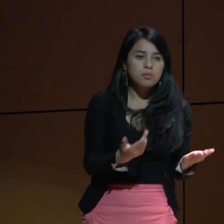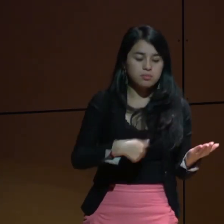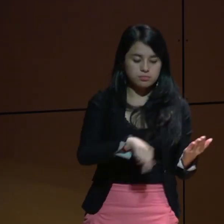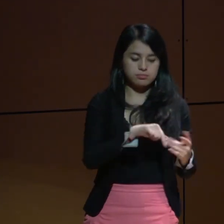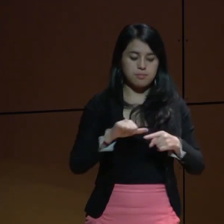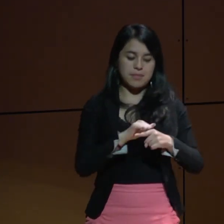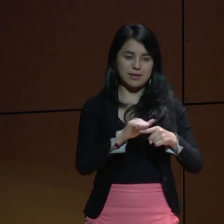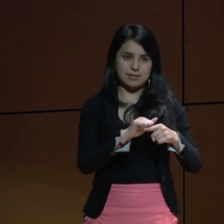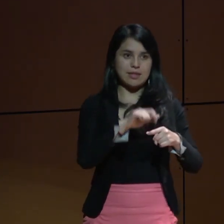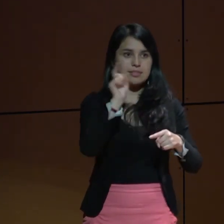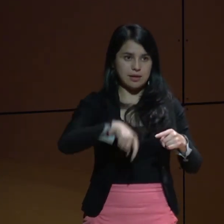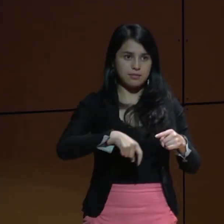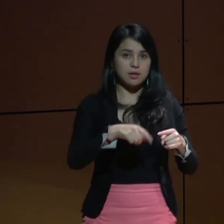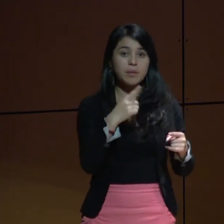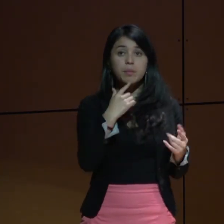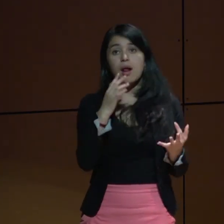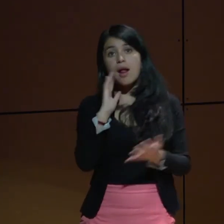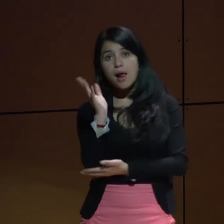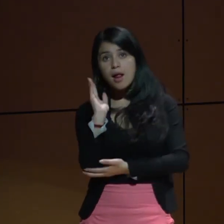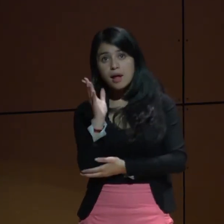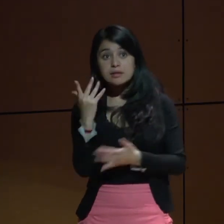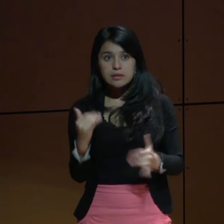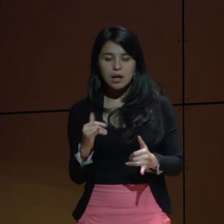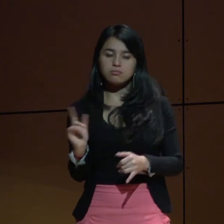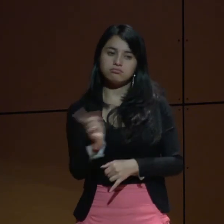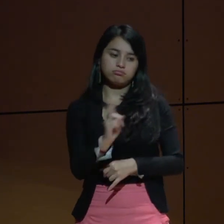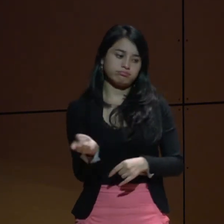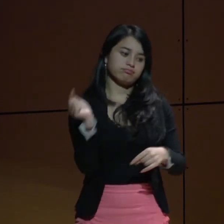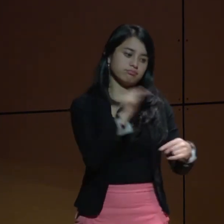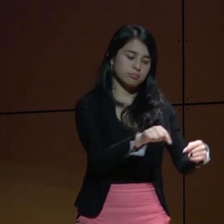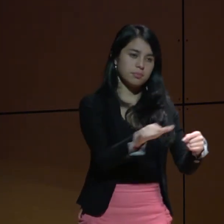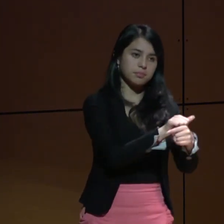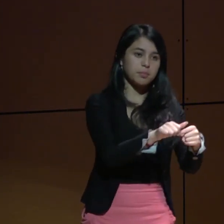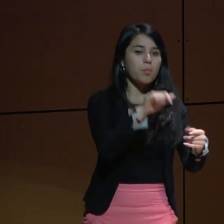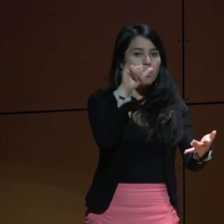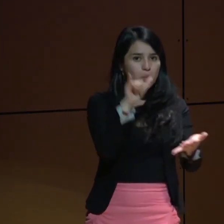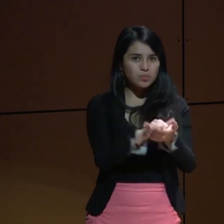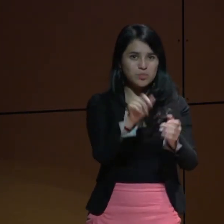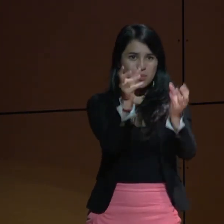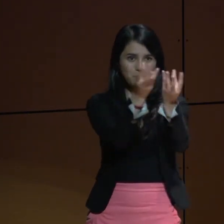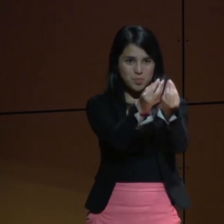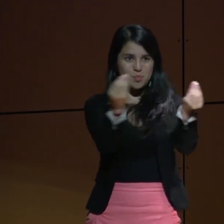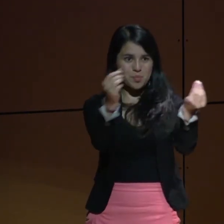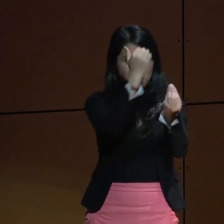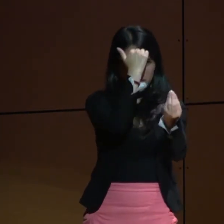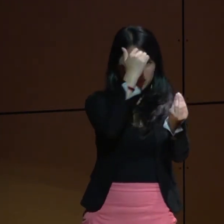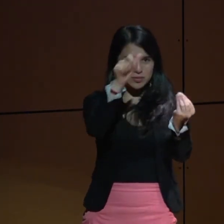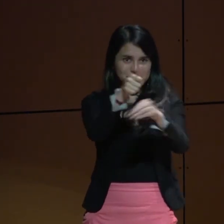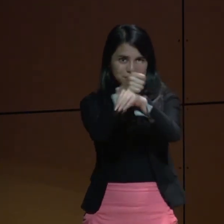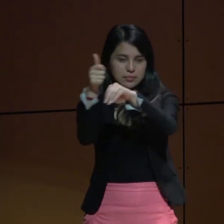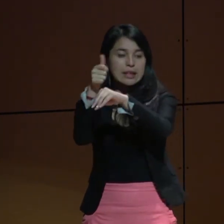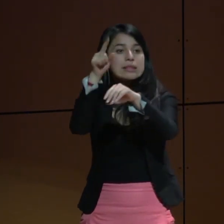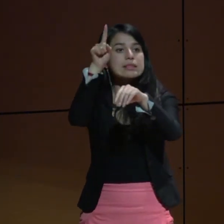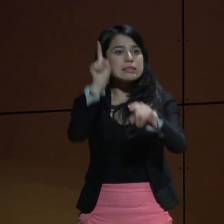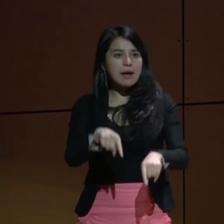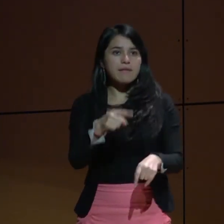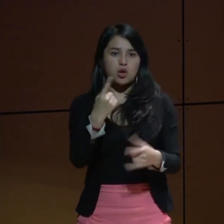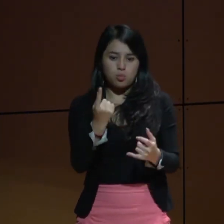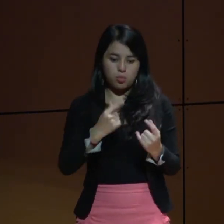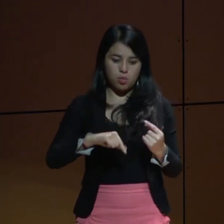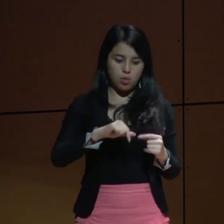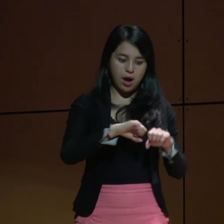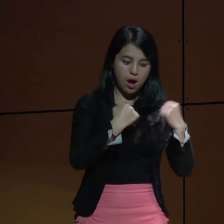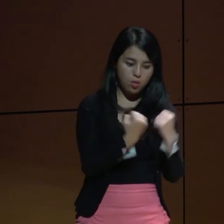práctica, no en el discurso. Por ello, estos maestros y rectores deben generar ambientes en las